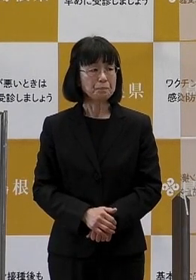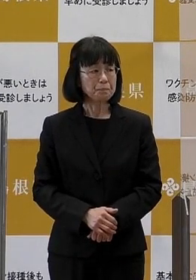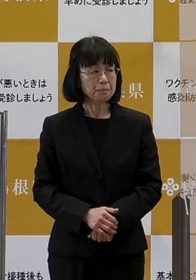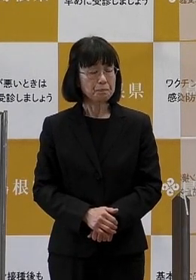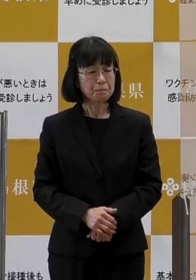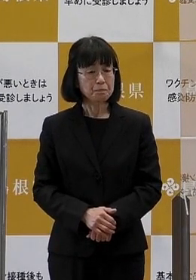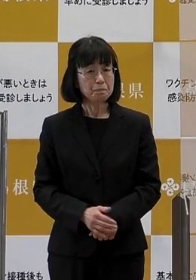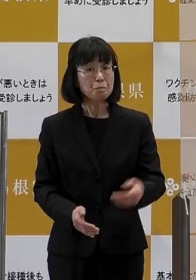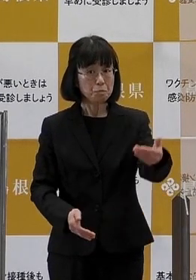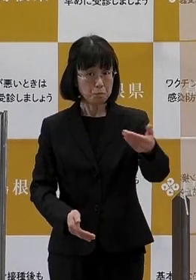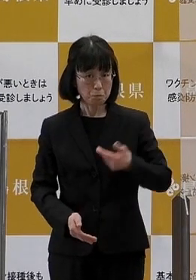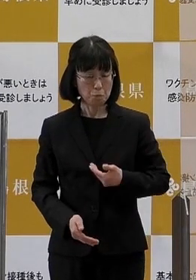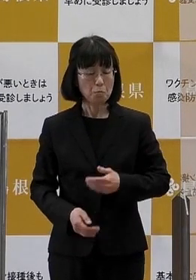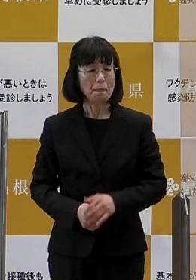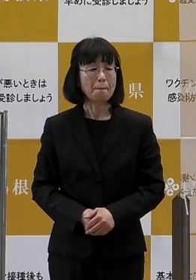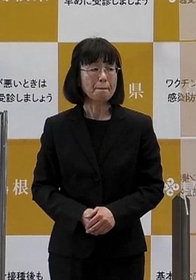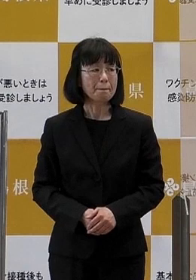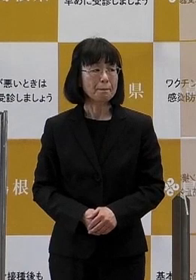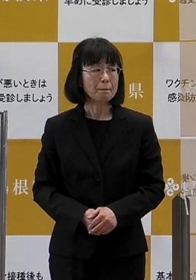ぞ。